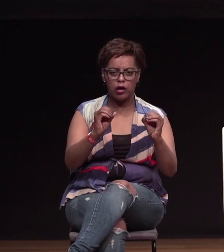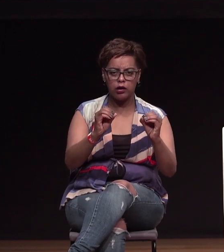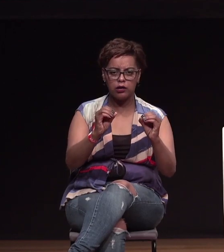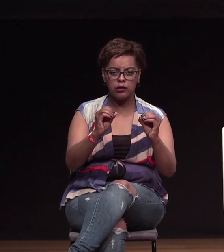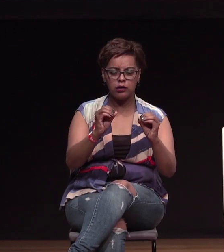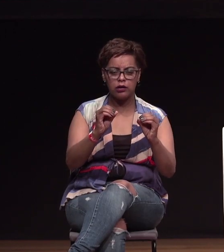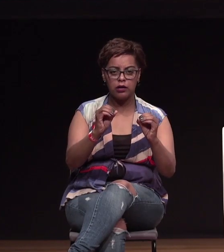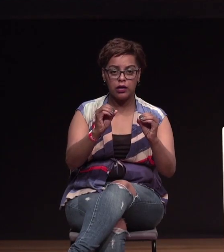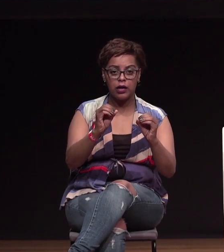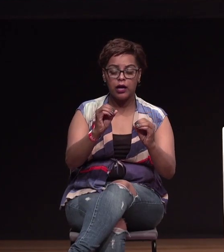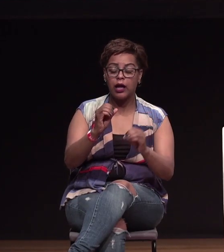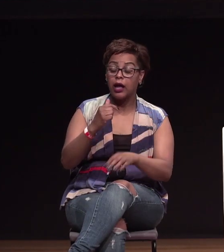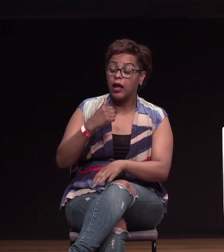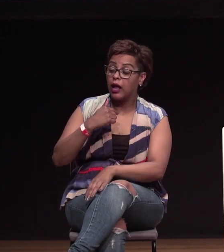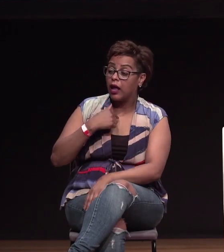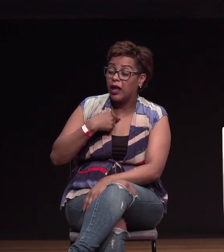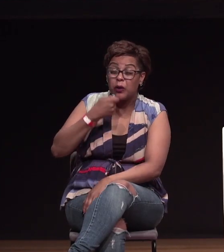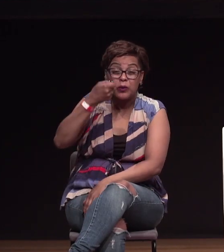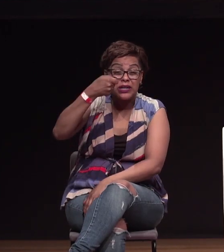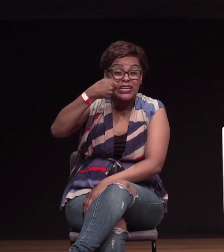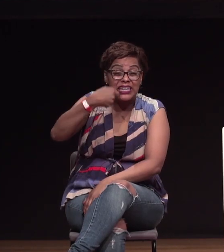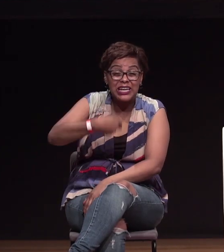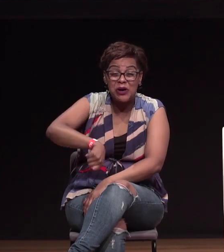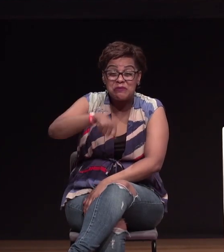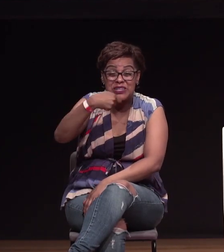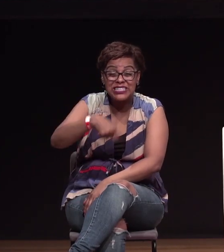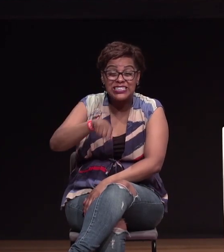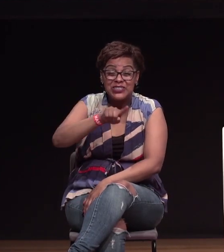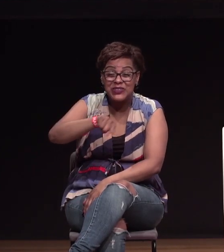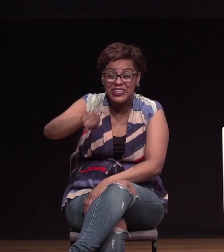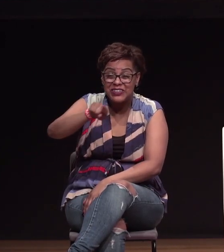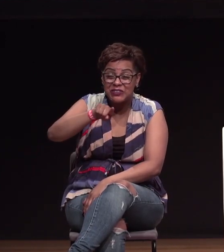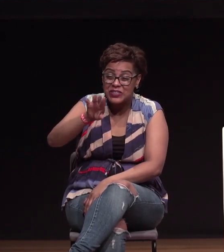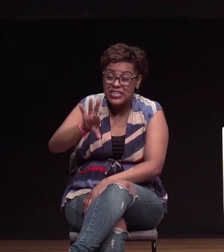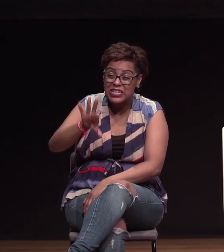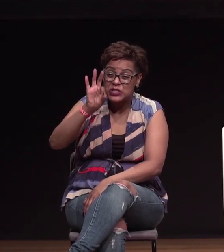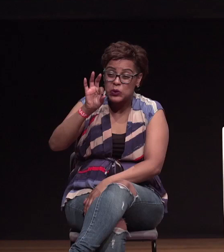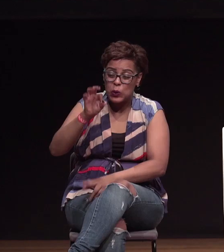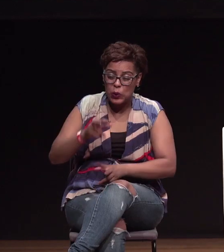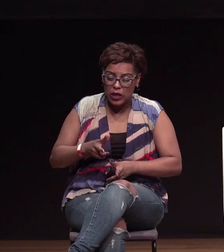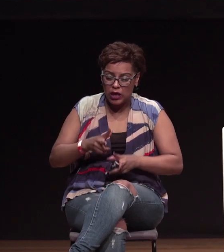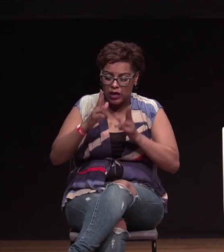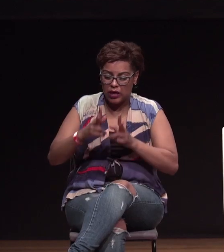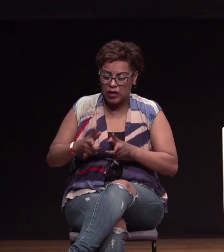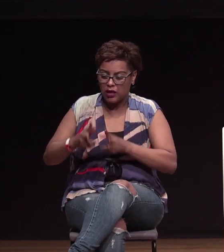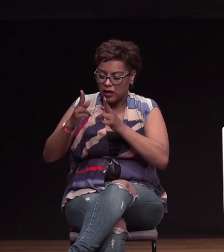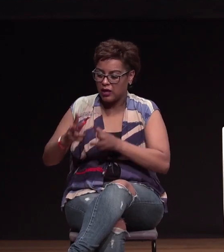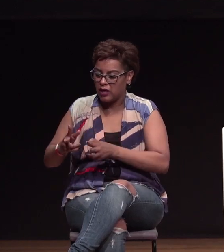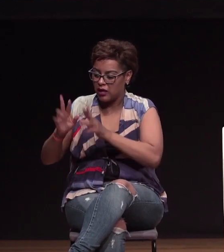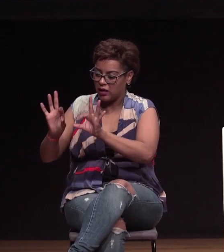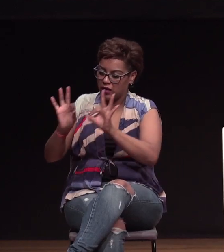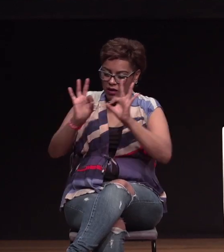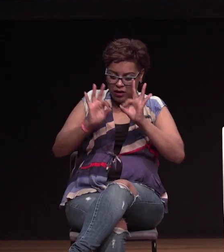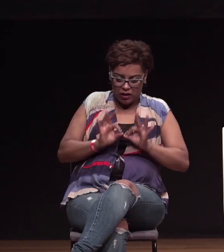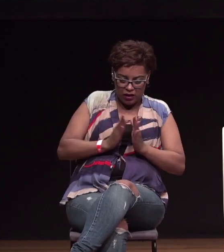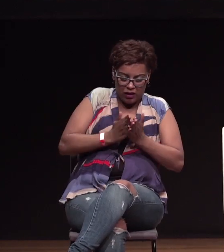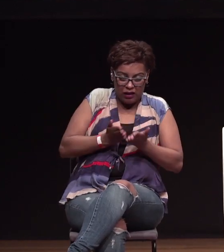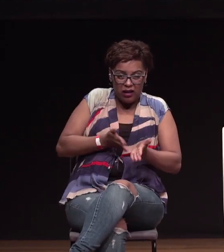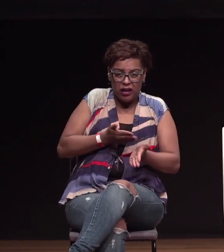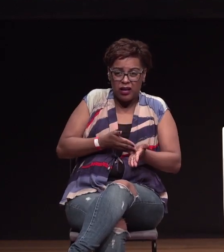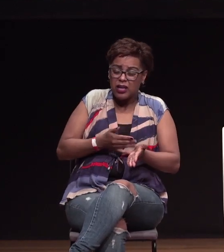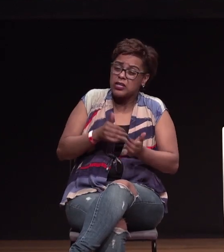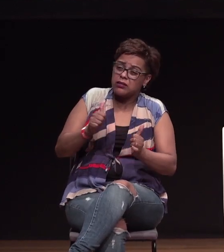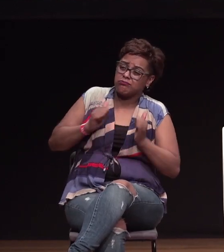disse também: eu não preciso ser citada dessa forma. Me deixe fora disso.